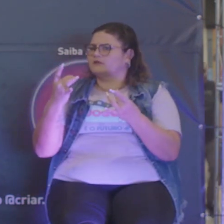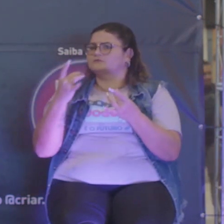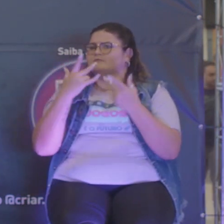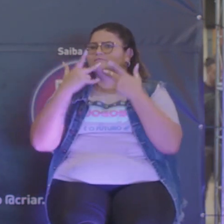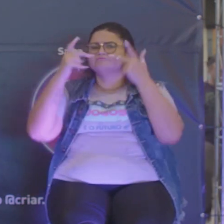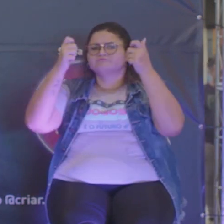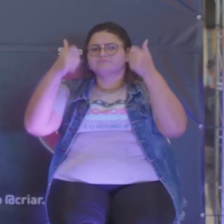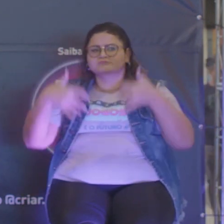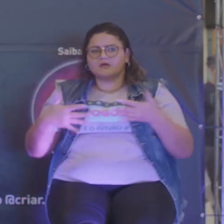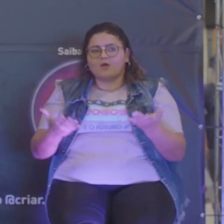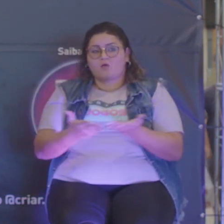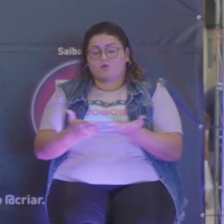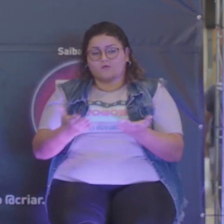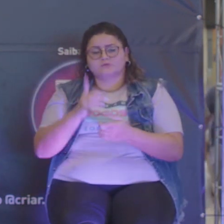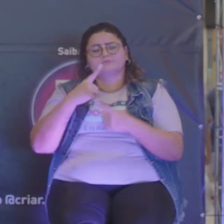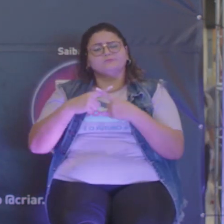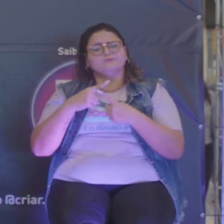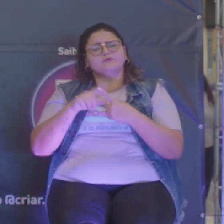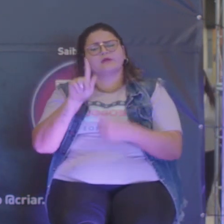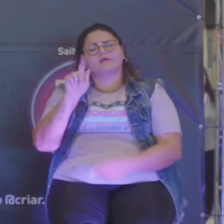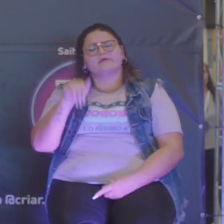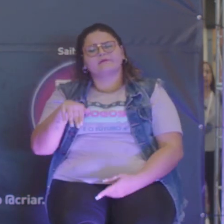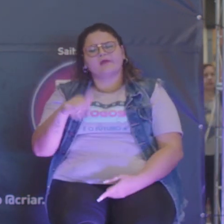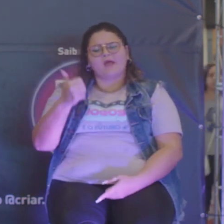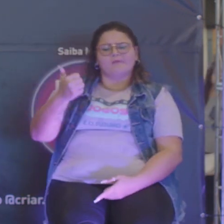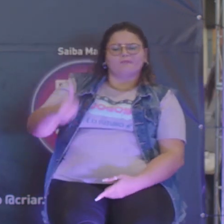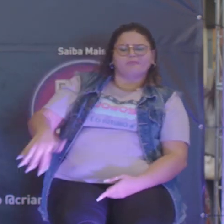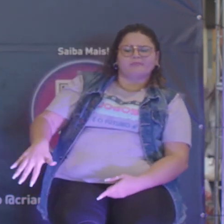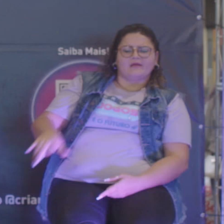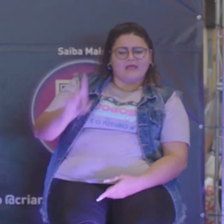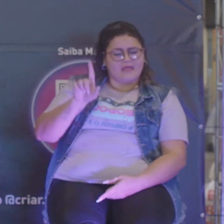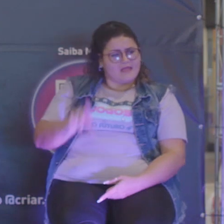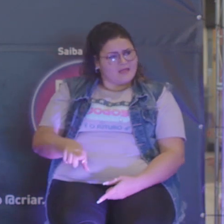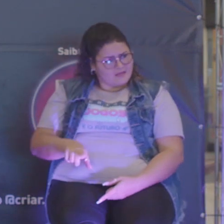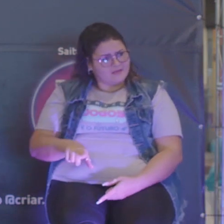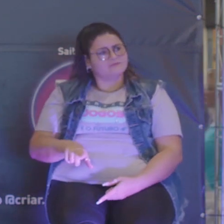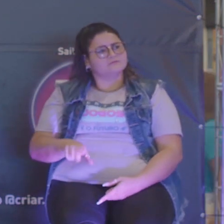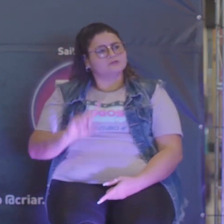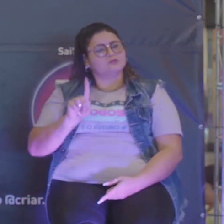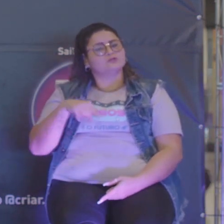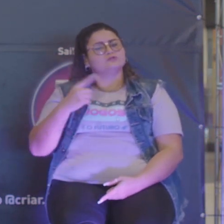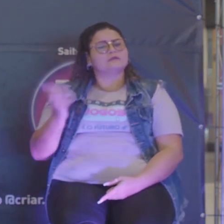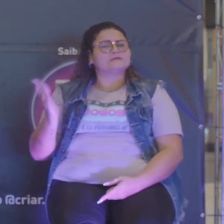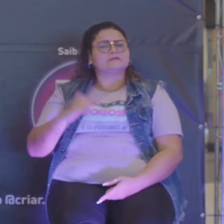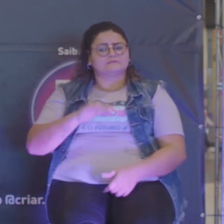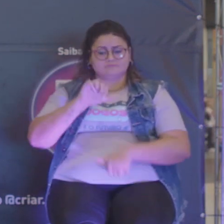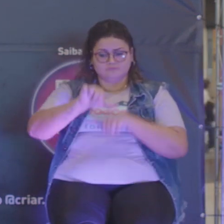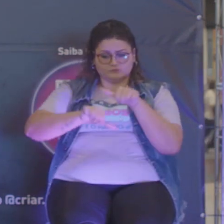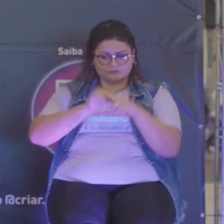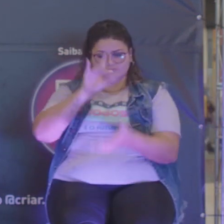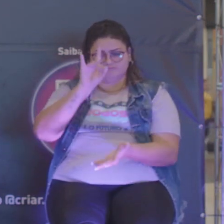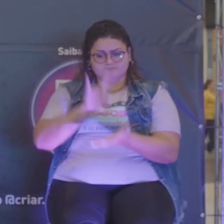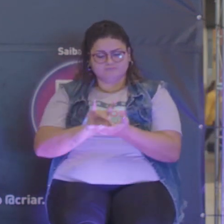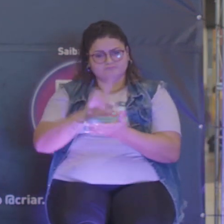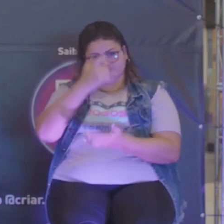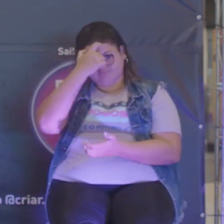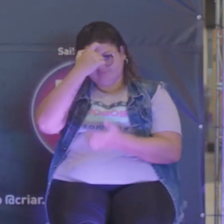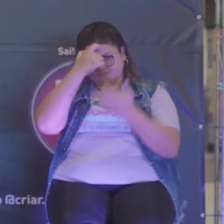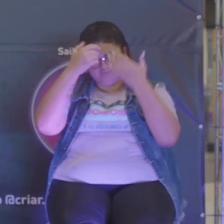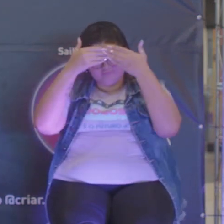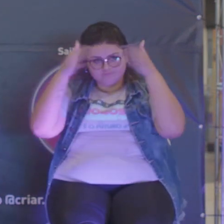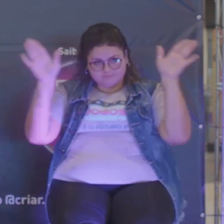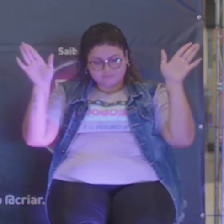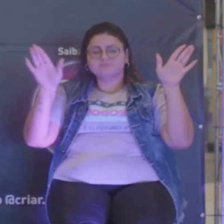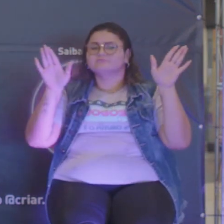aqui, porque o gamer, às vezes, ele é muito banalizado. E a gente está trazendo, de fato, essa mudança de mentalidade aqui para